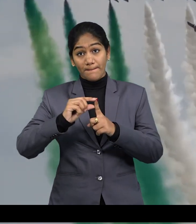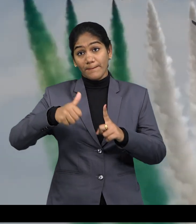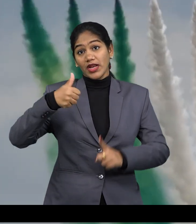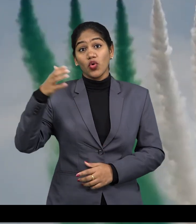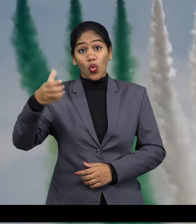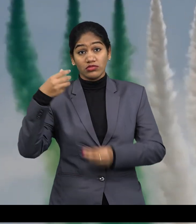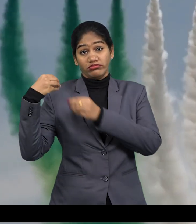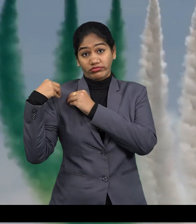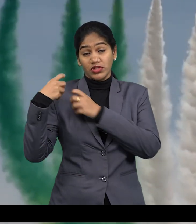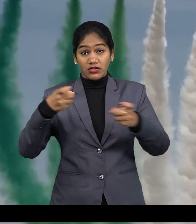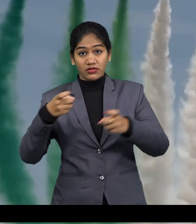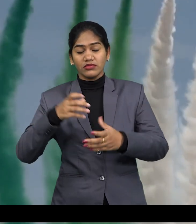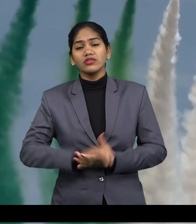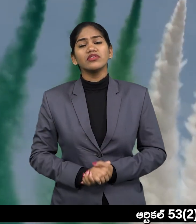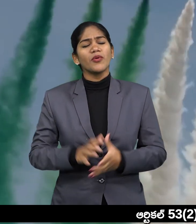రాజ్యాంగంలోని